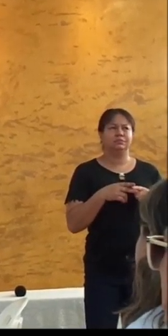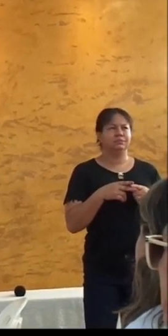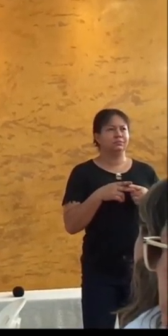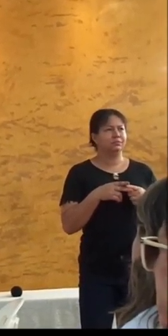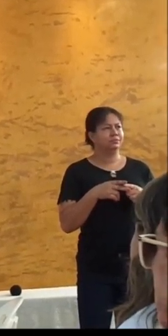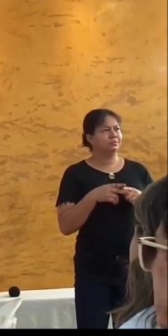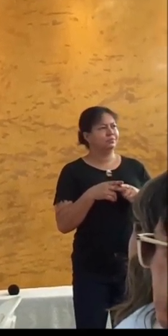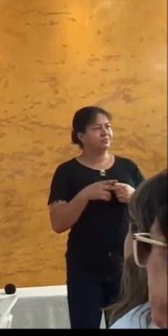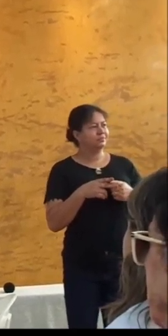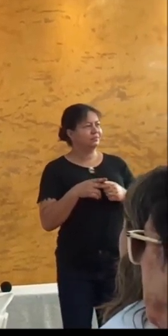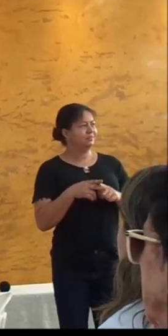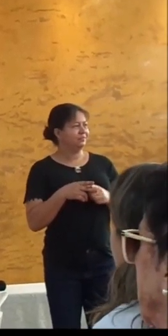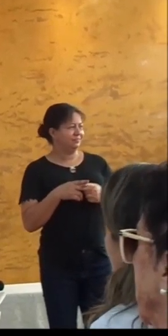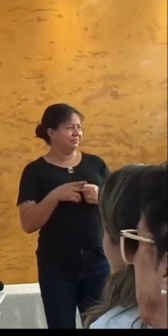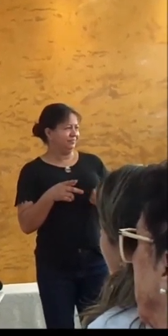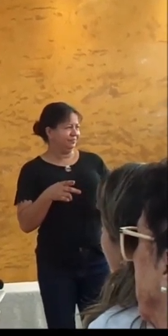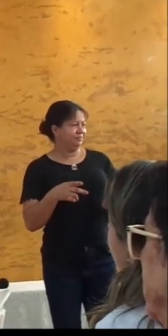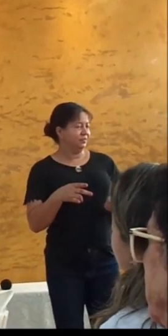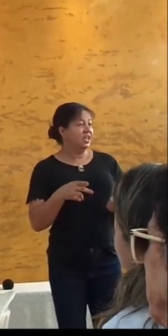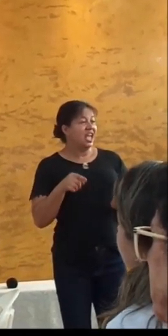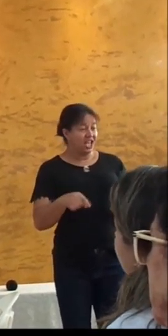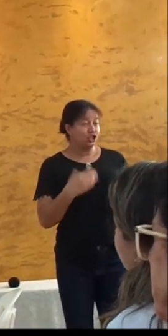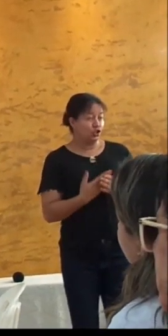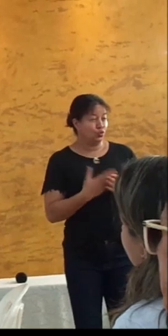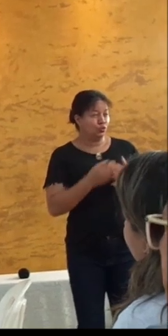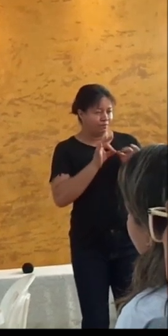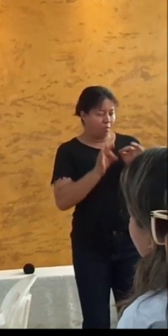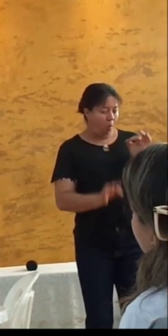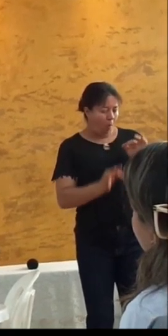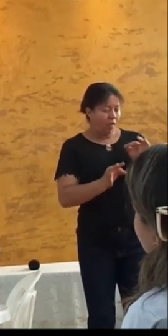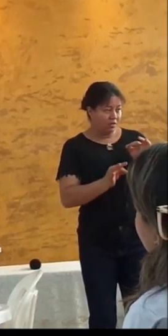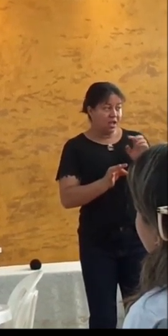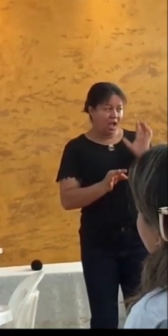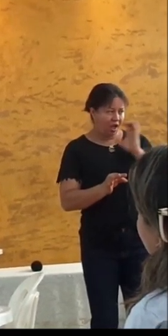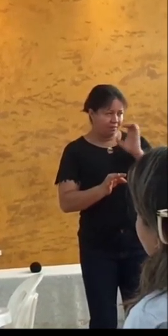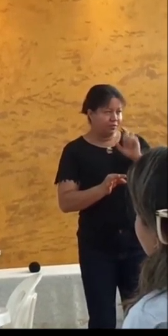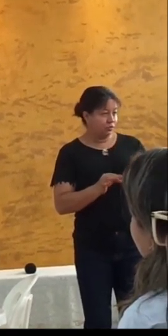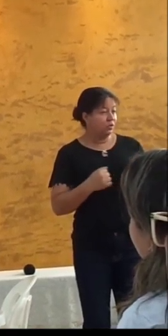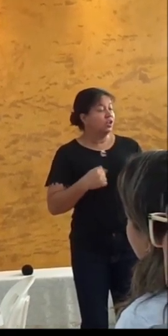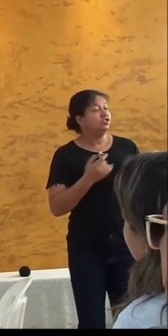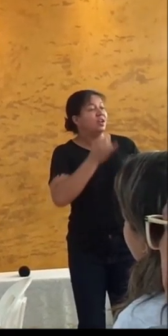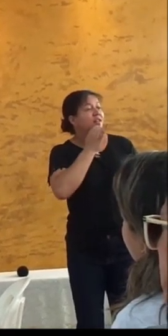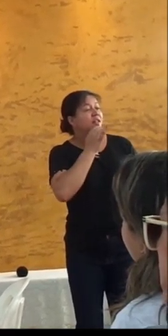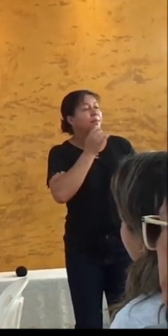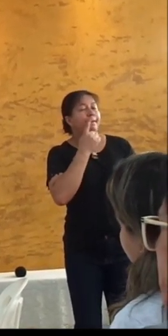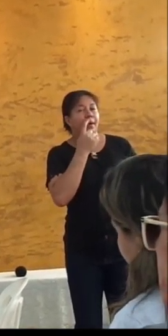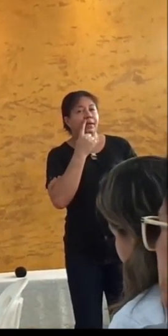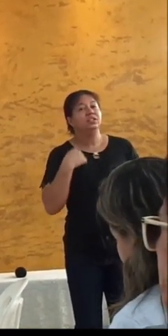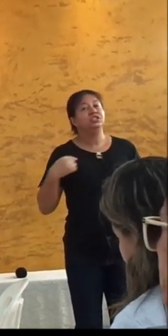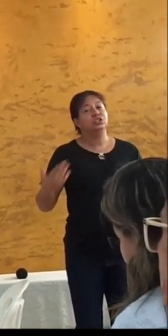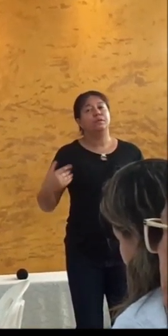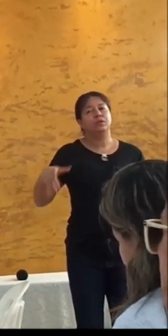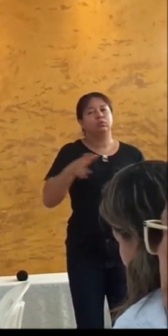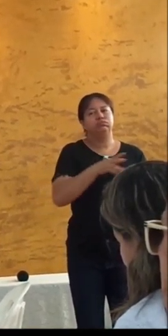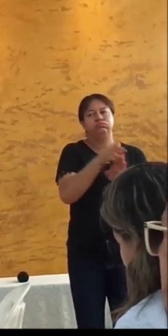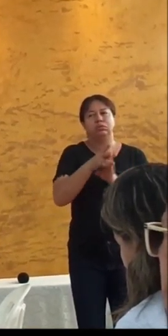estudo de alguns exemplos de pai, eu creio que ficam essas orientações para